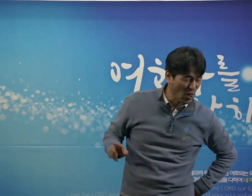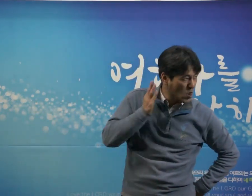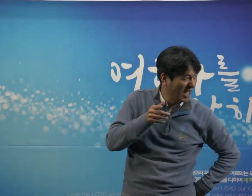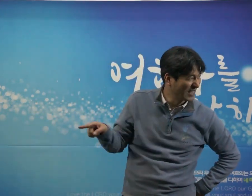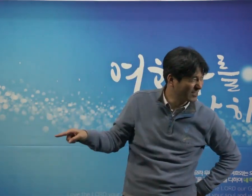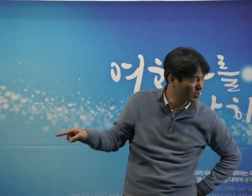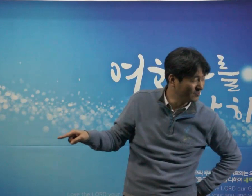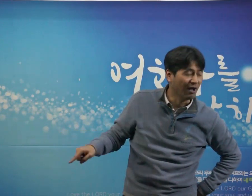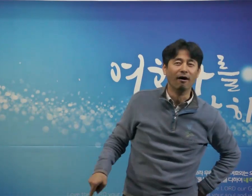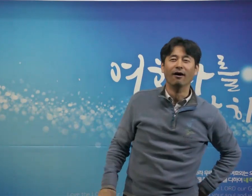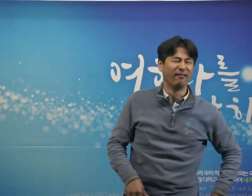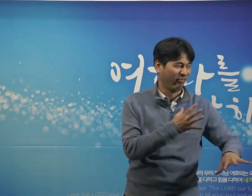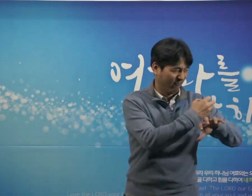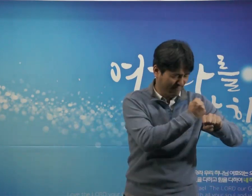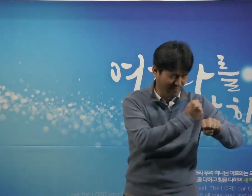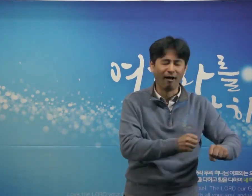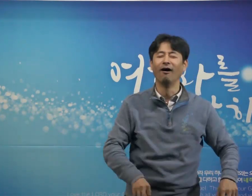일을 감당해야 됩니다.